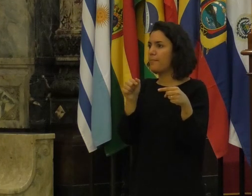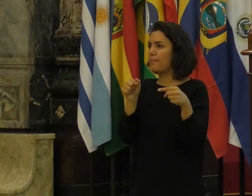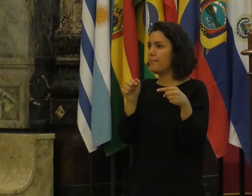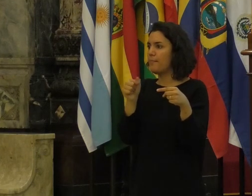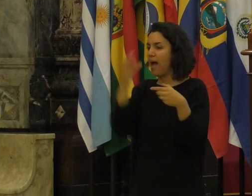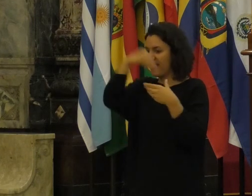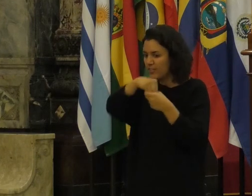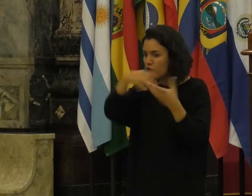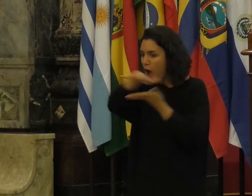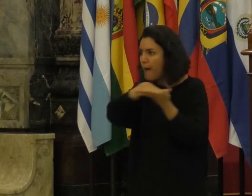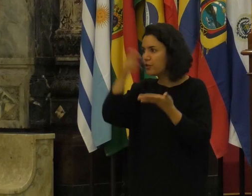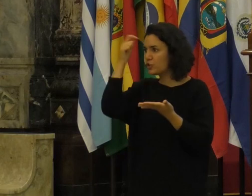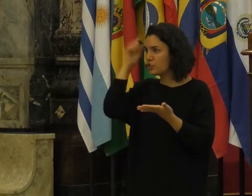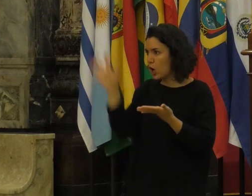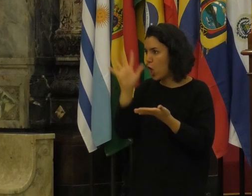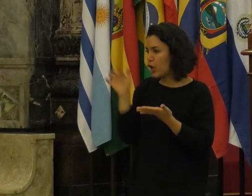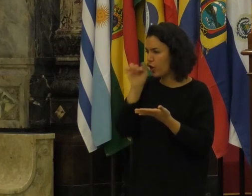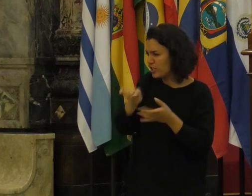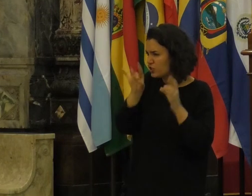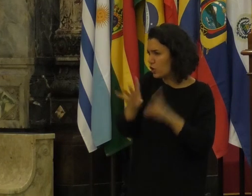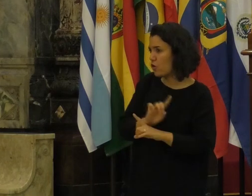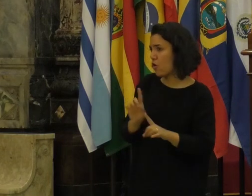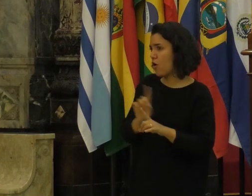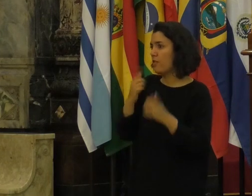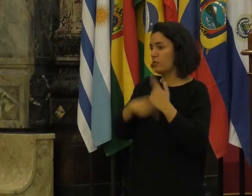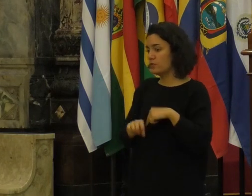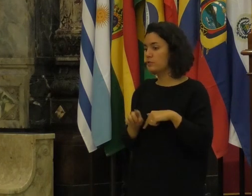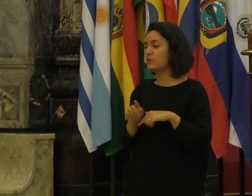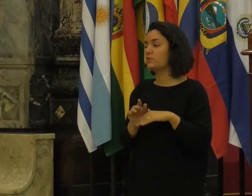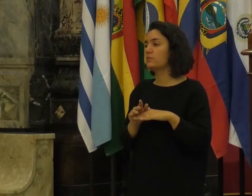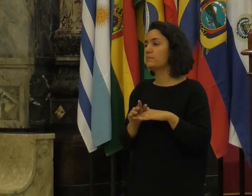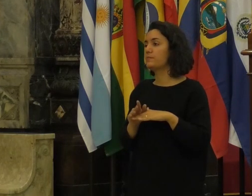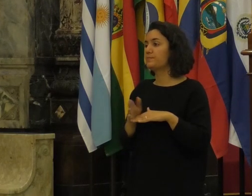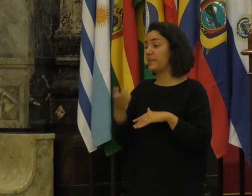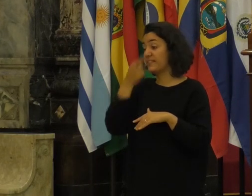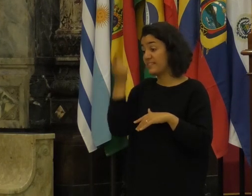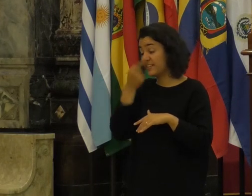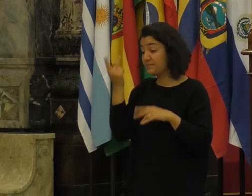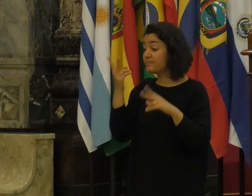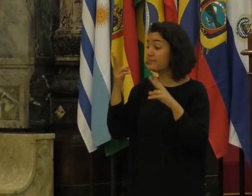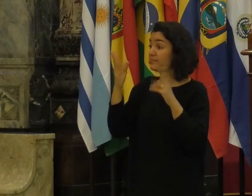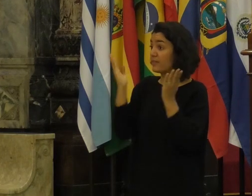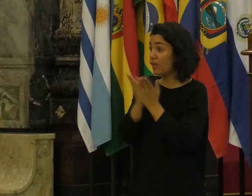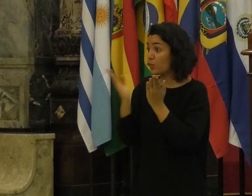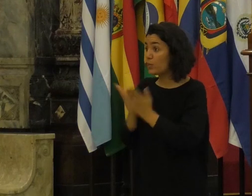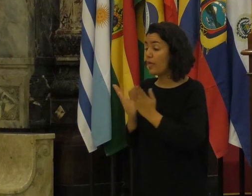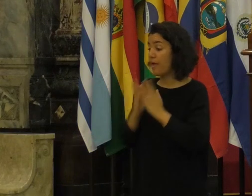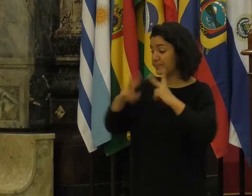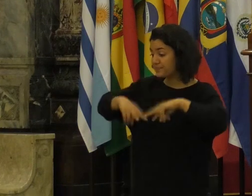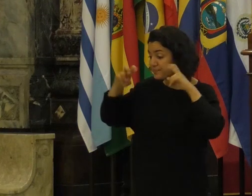psicológico. Una de las más antiguas en el interés de los estudiosos de la naturaleza y de la